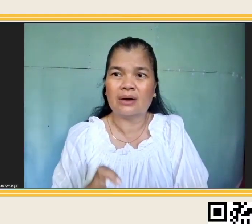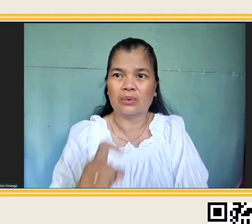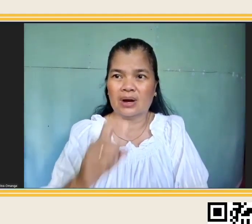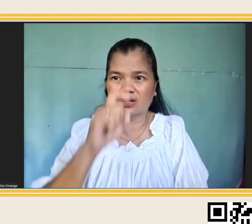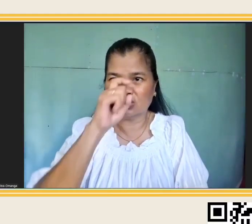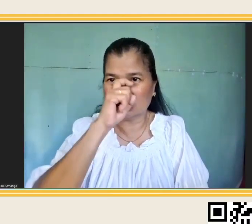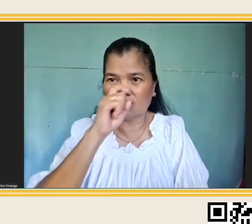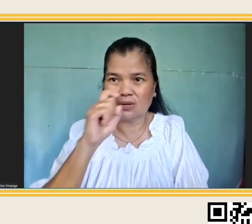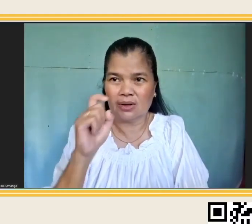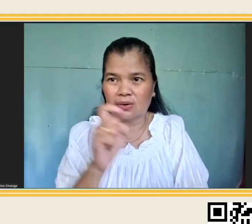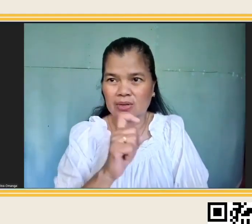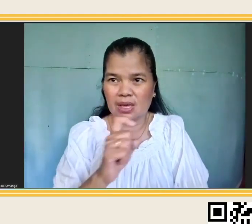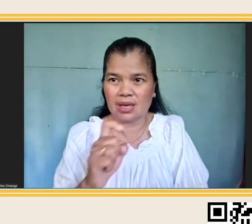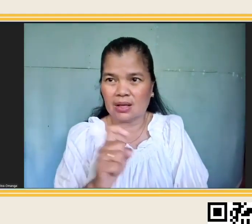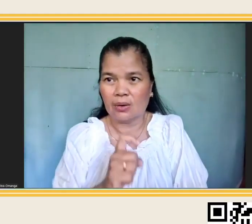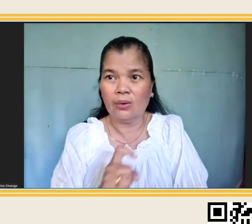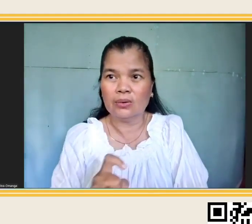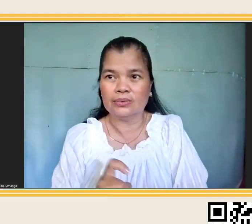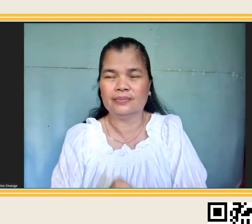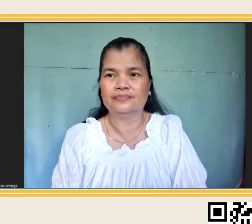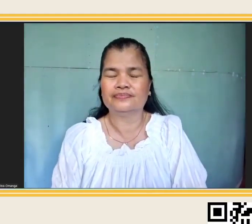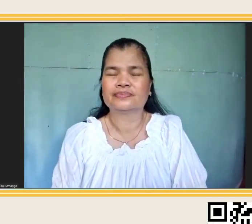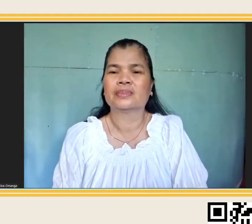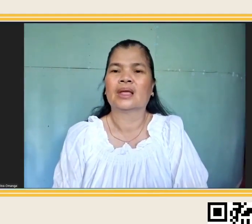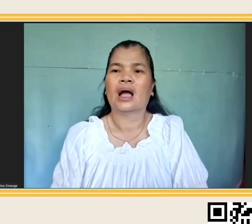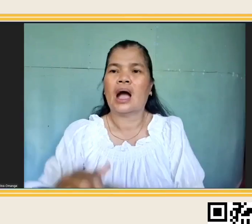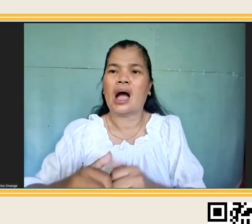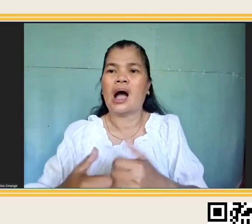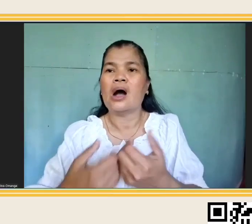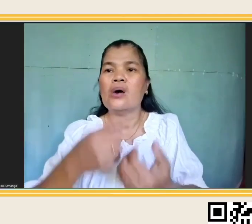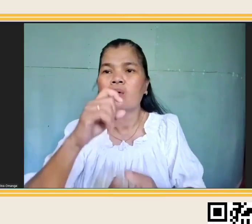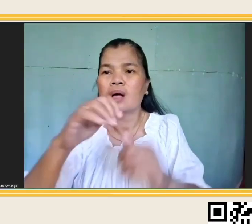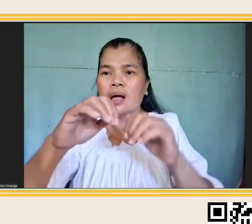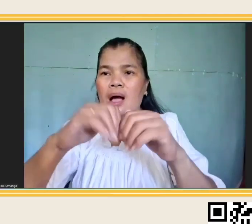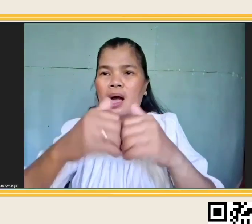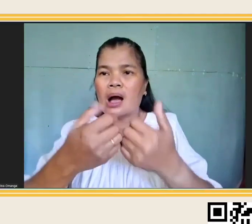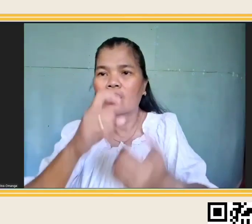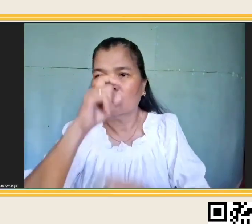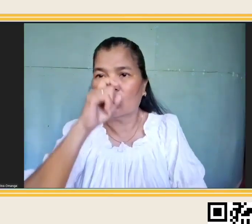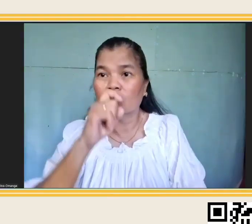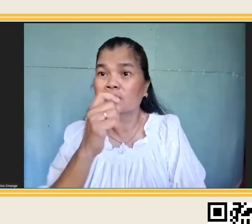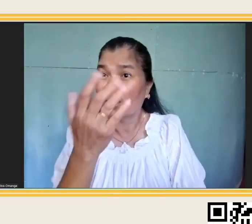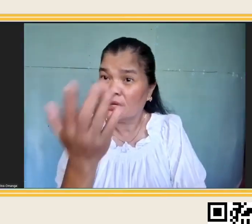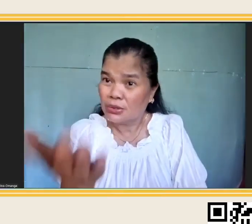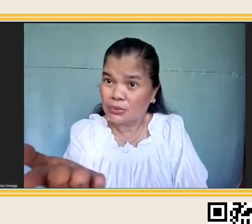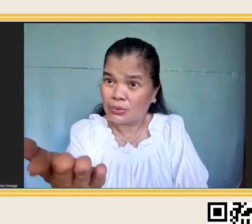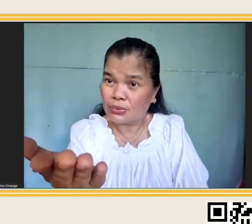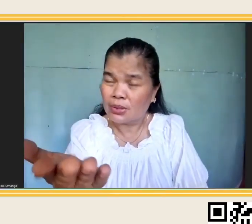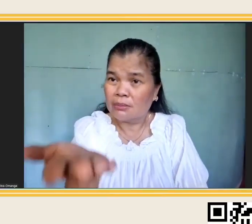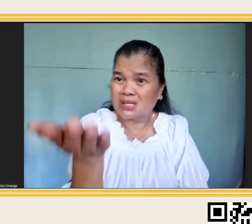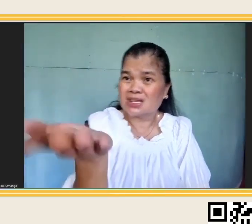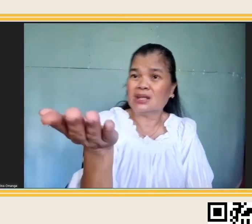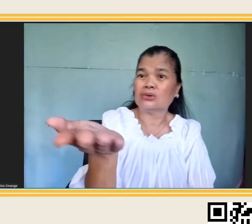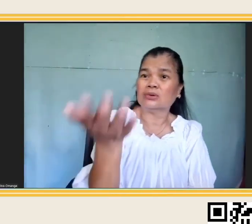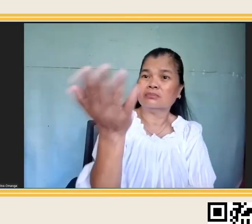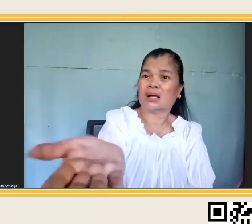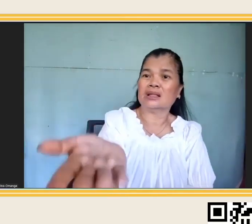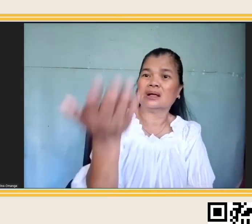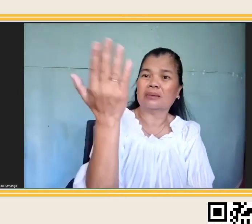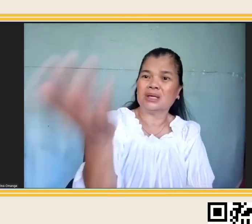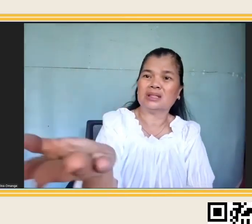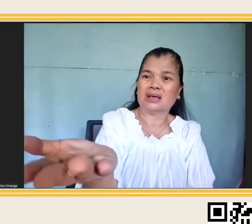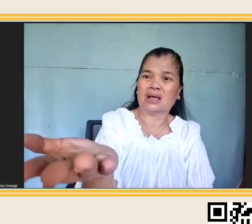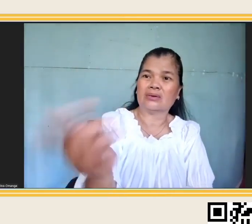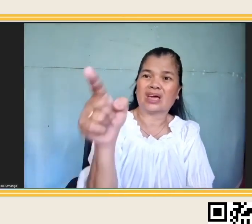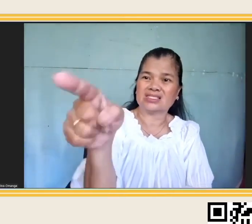wavily downwards. Okay. Old. How old are you? Mas ganitong